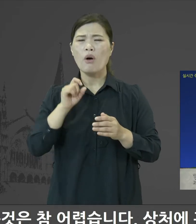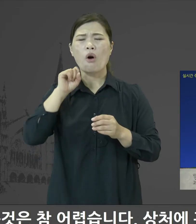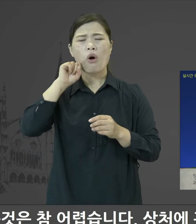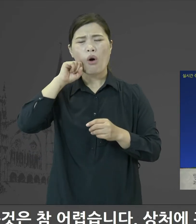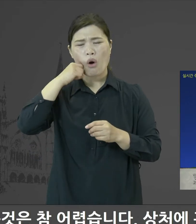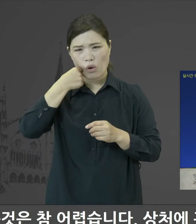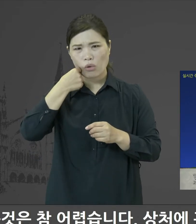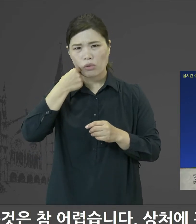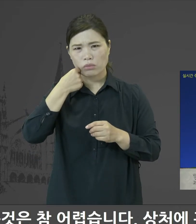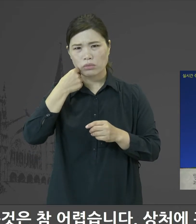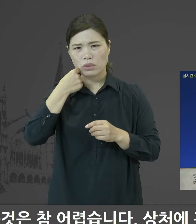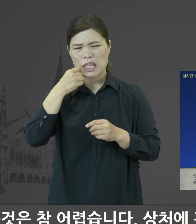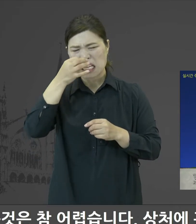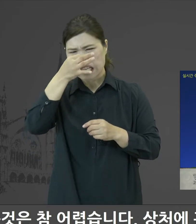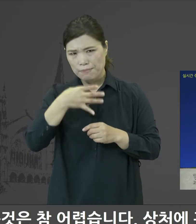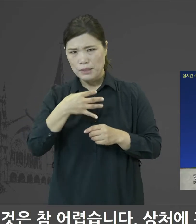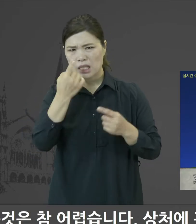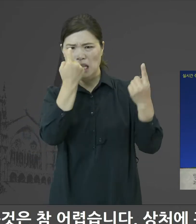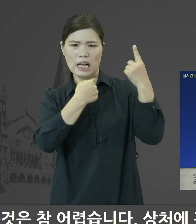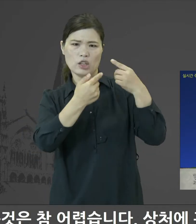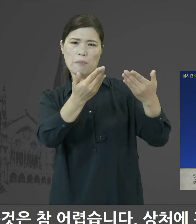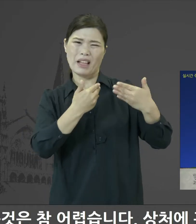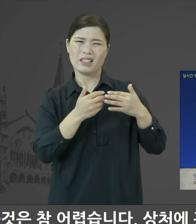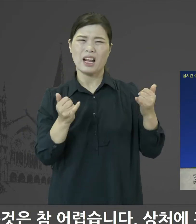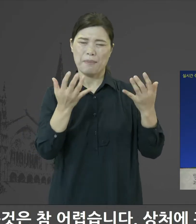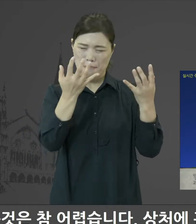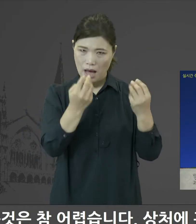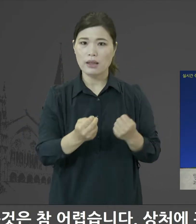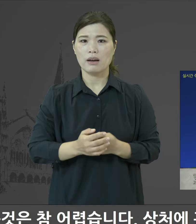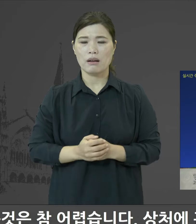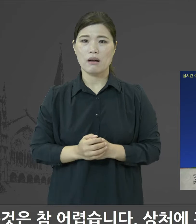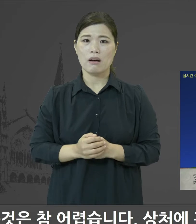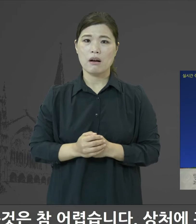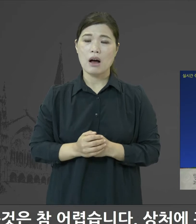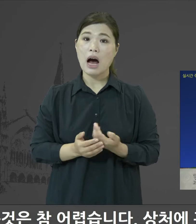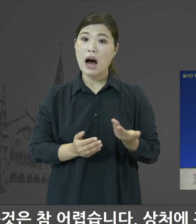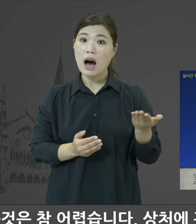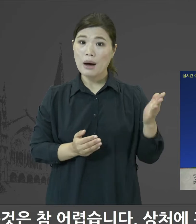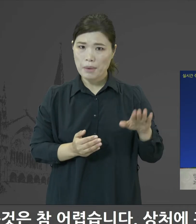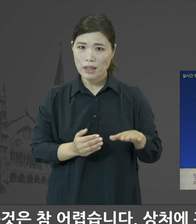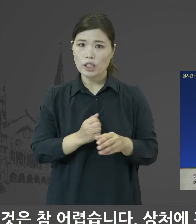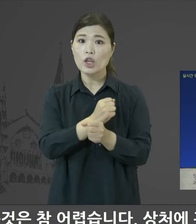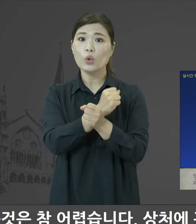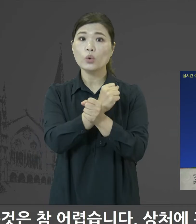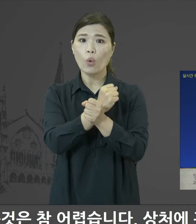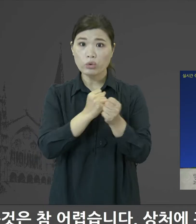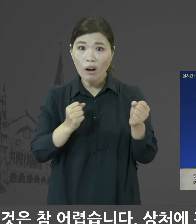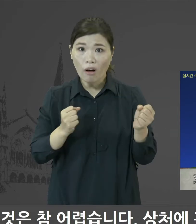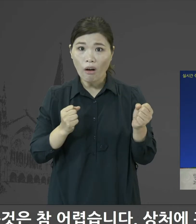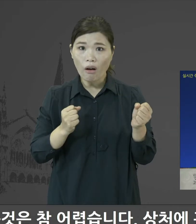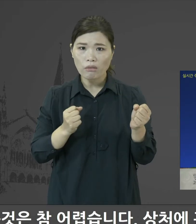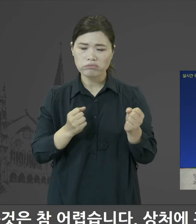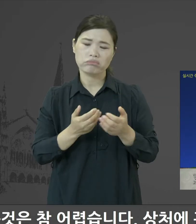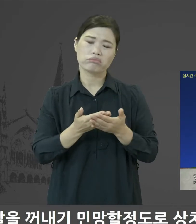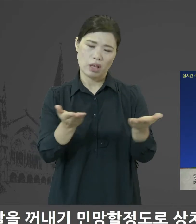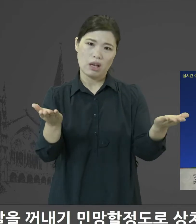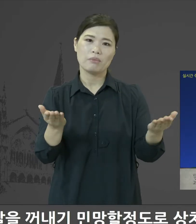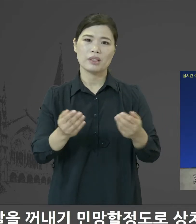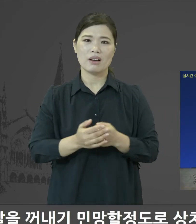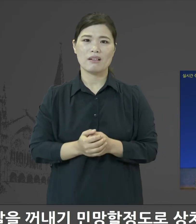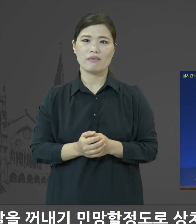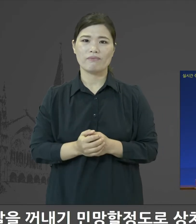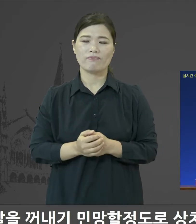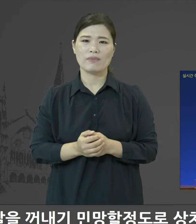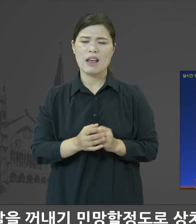받으신 분들도 우리 가운데 있습니다. 그런데도 용서는 하여야 합니다.